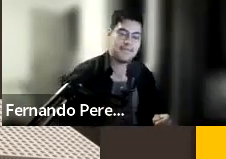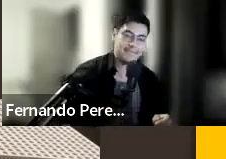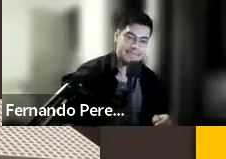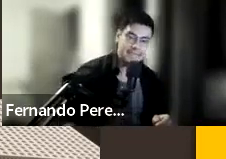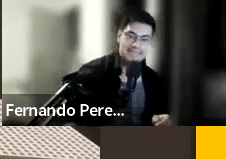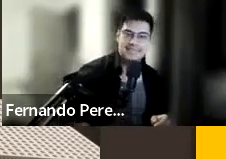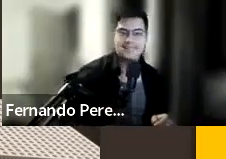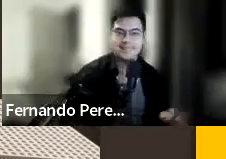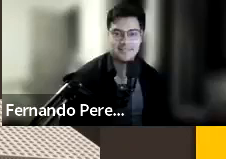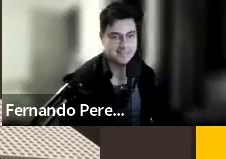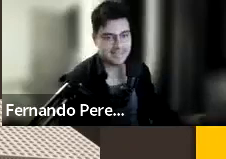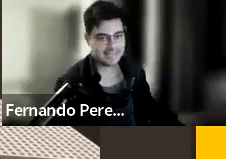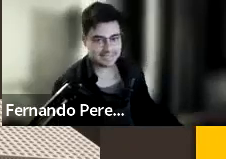¿Is this? ¿Is that?